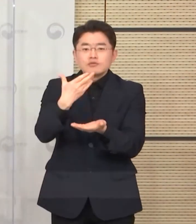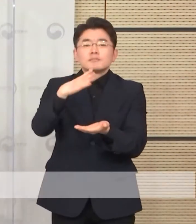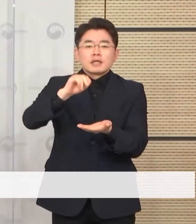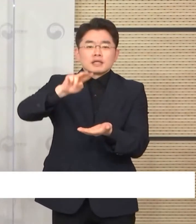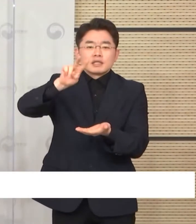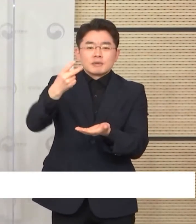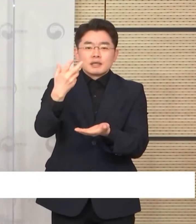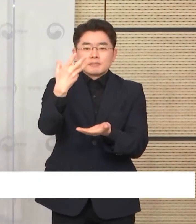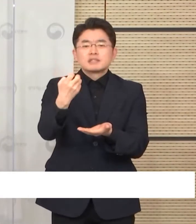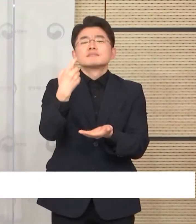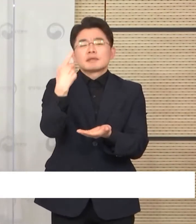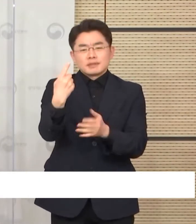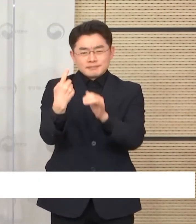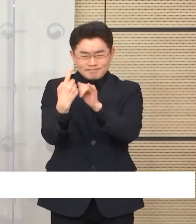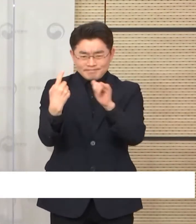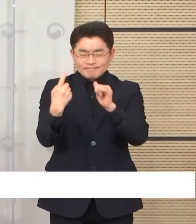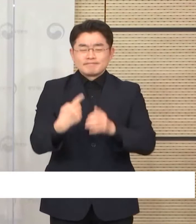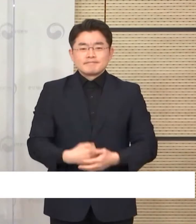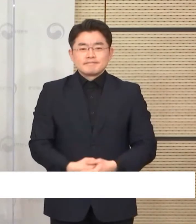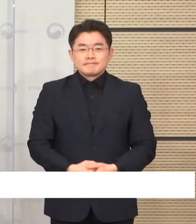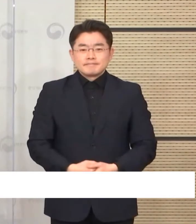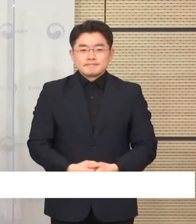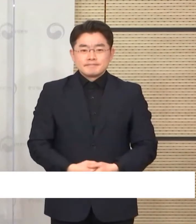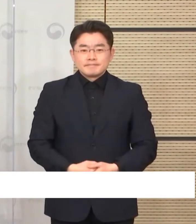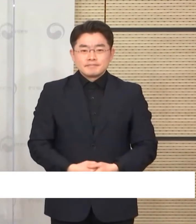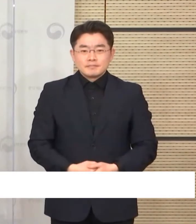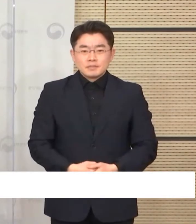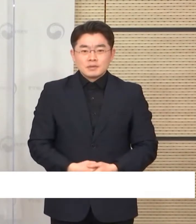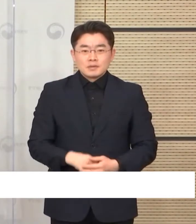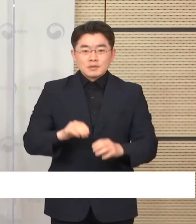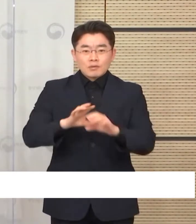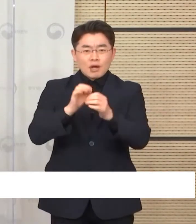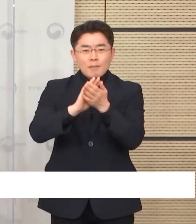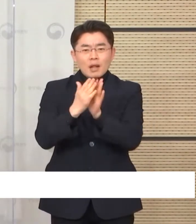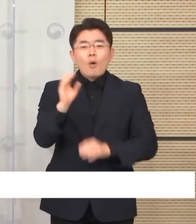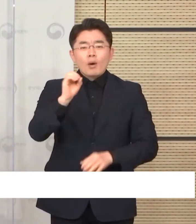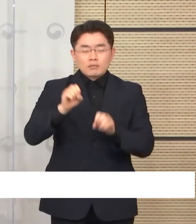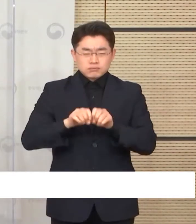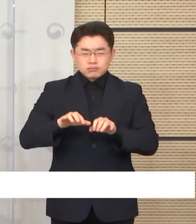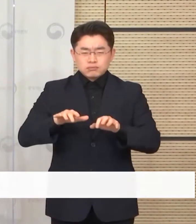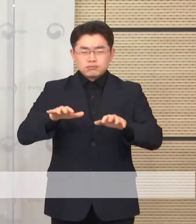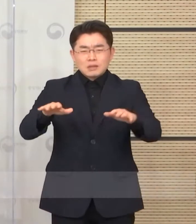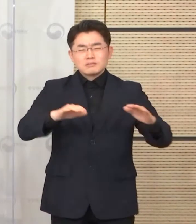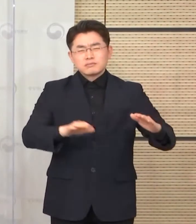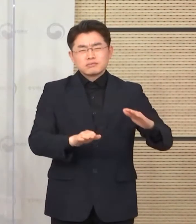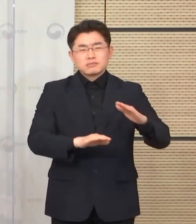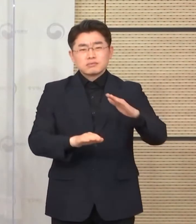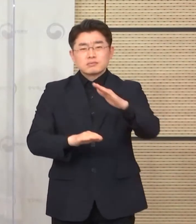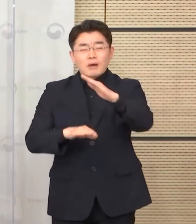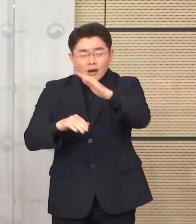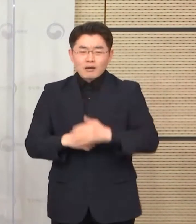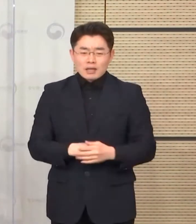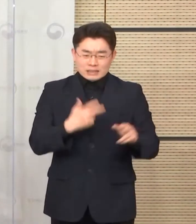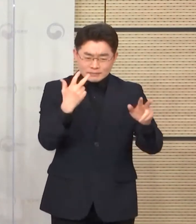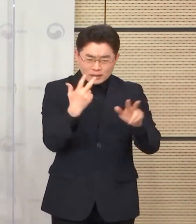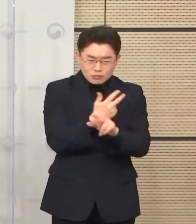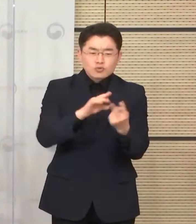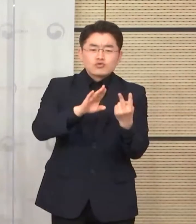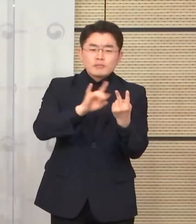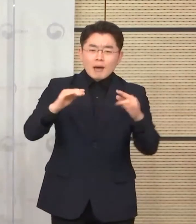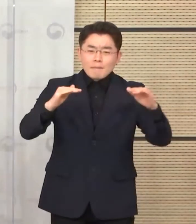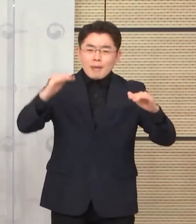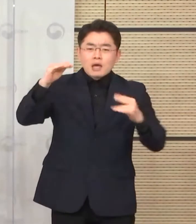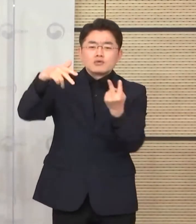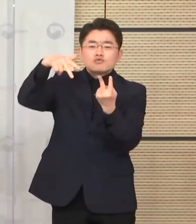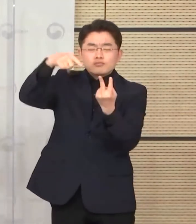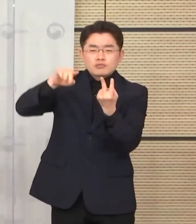90,280원 0입니다 아직까지 계속 증가되는 취를 유지하고 있으며 매주 두 배 정도의 증가 속도를